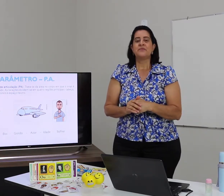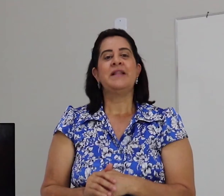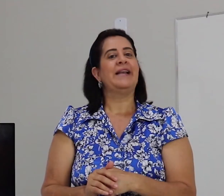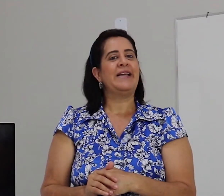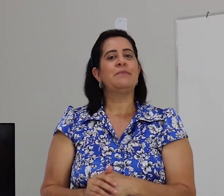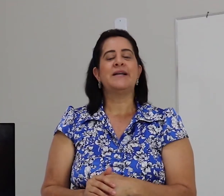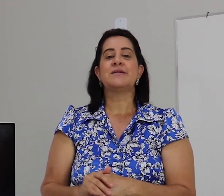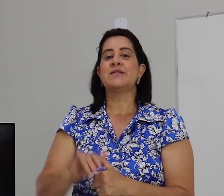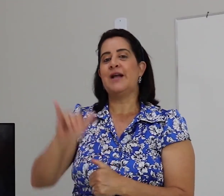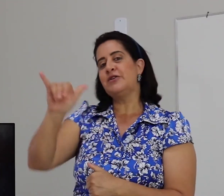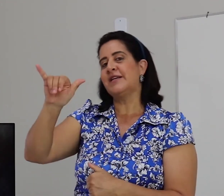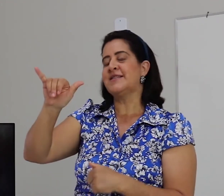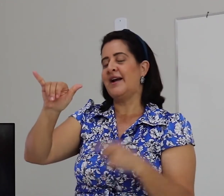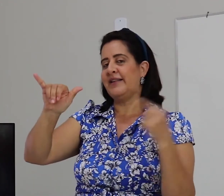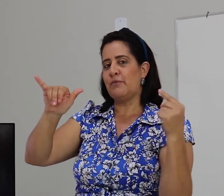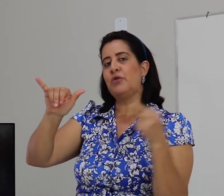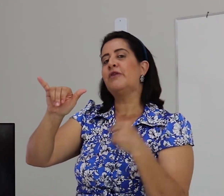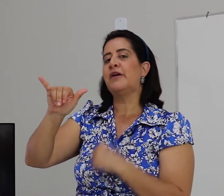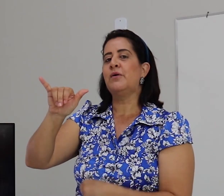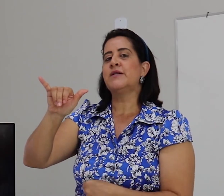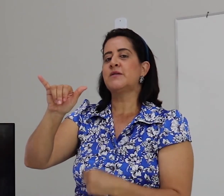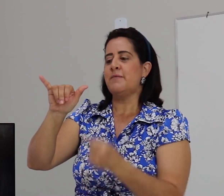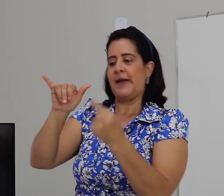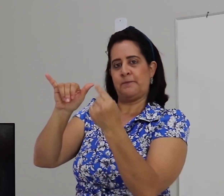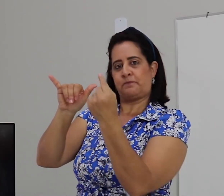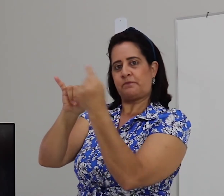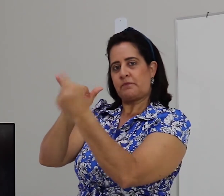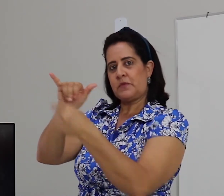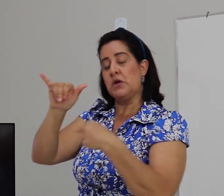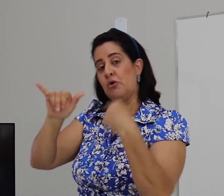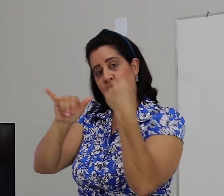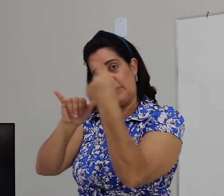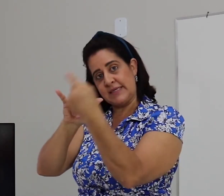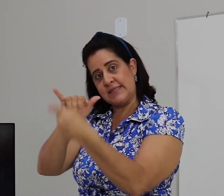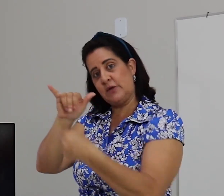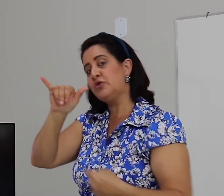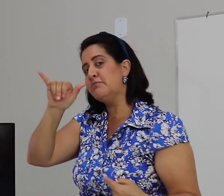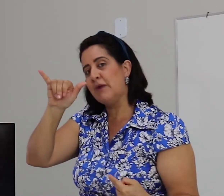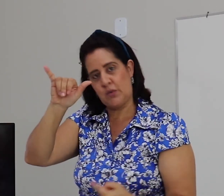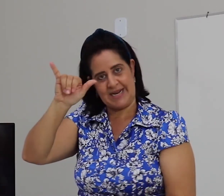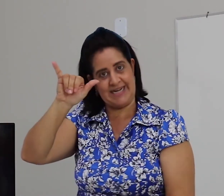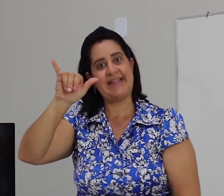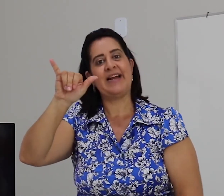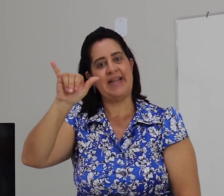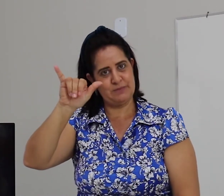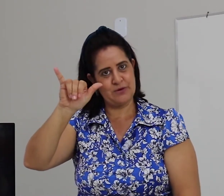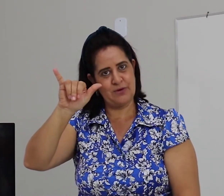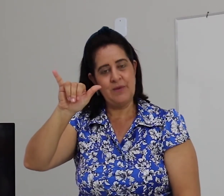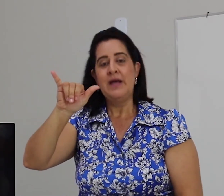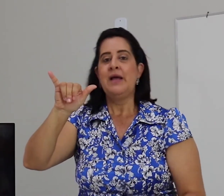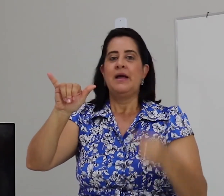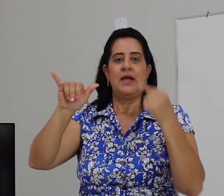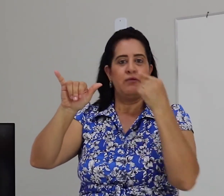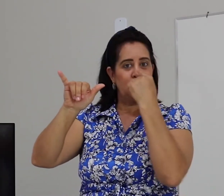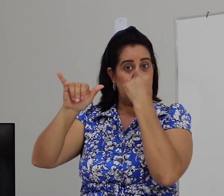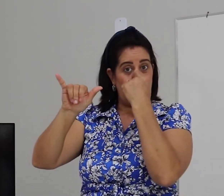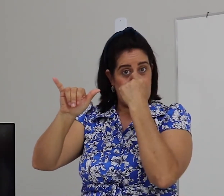Na Libras, o sinal de azar tem muito a ver com isso também. Configuração de mão na letra Y. Eu vou usar o ponto